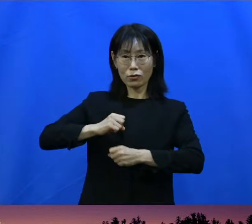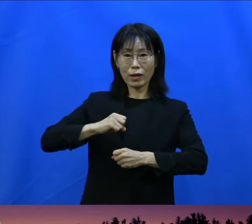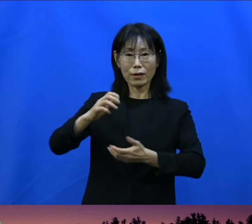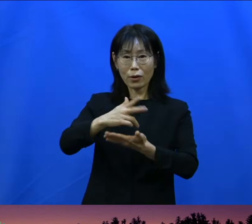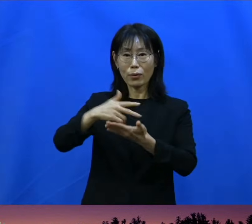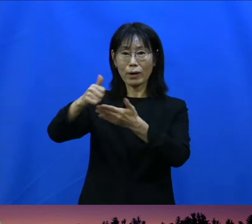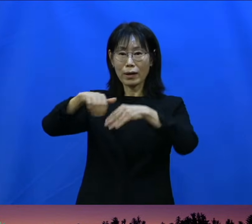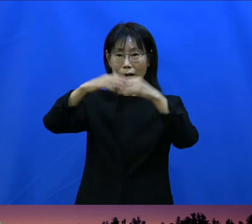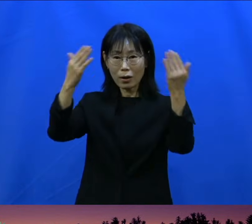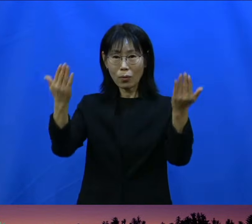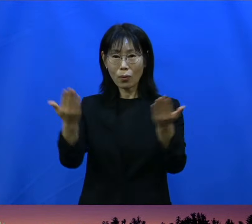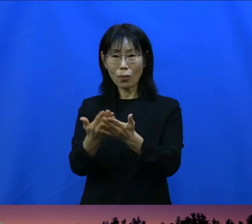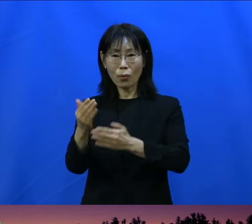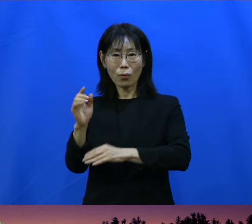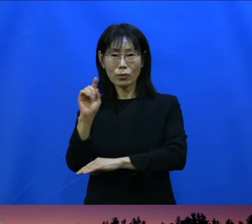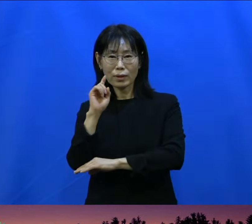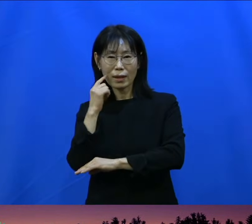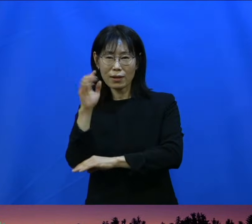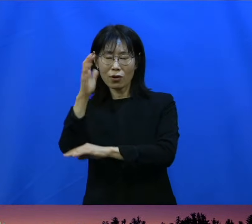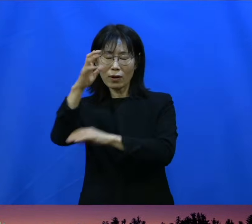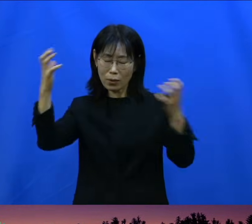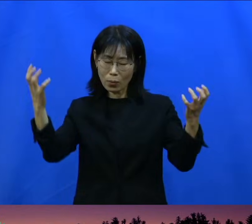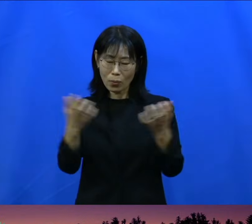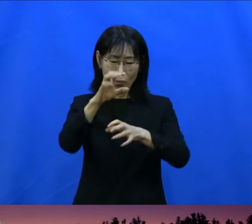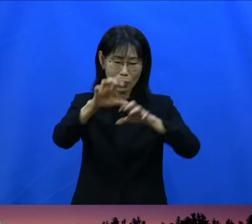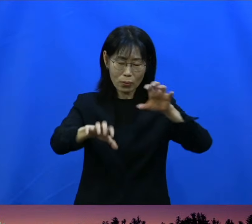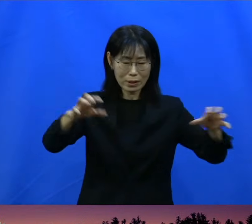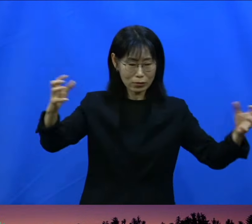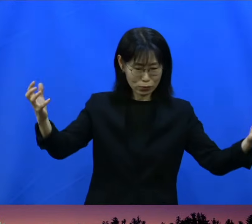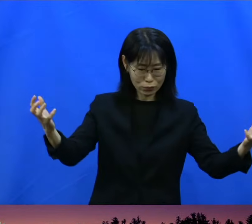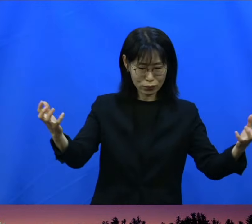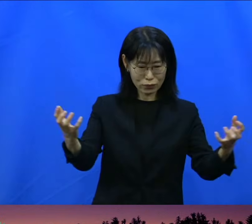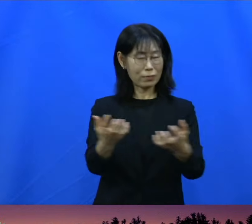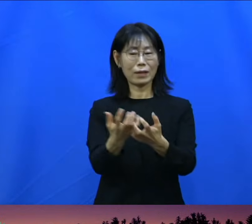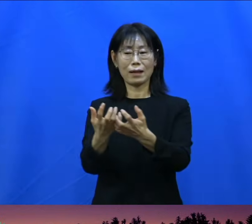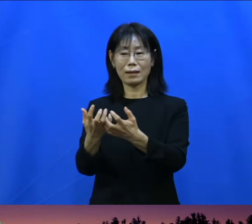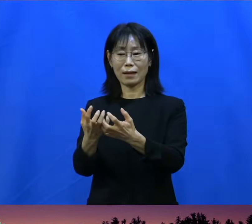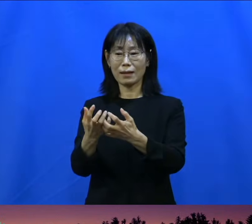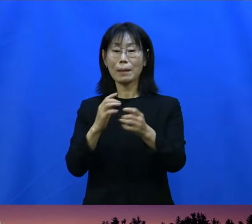땅에 충만하도다 하더라. 엄청난 장면입니다.